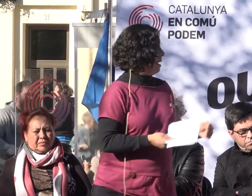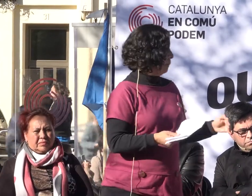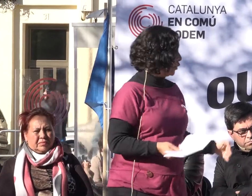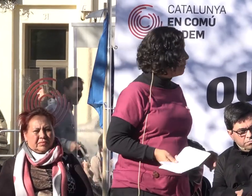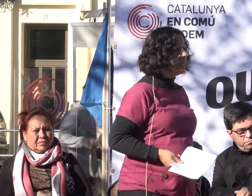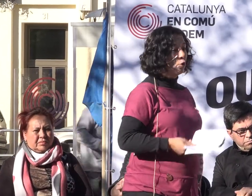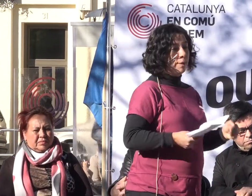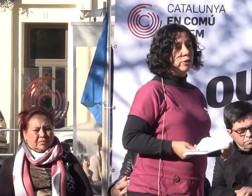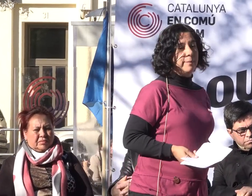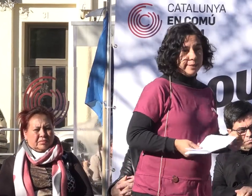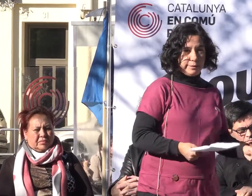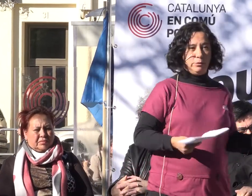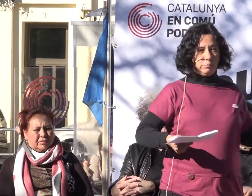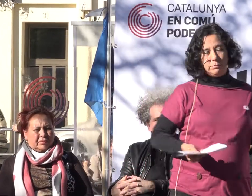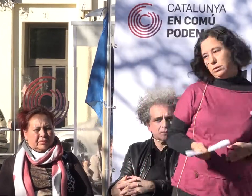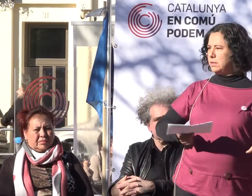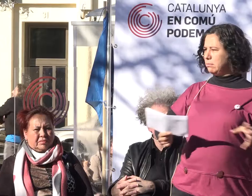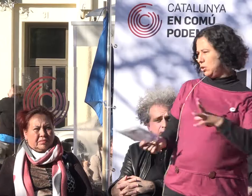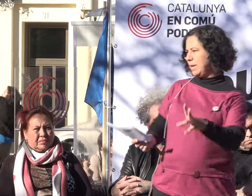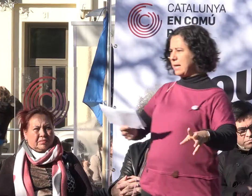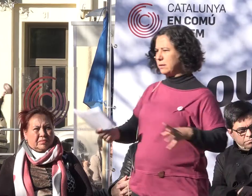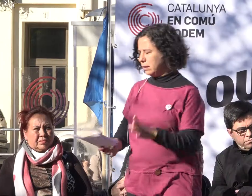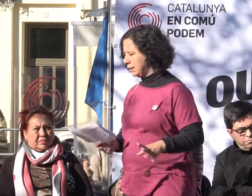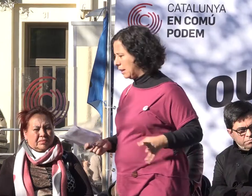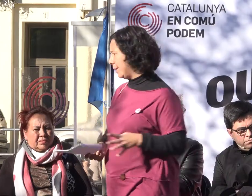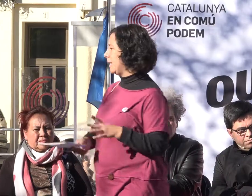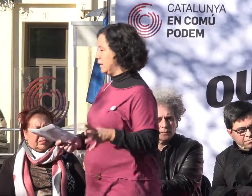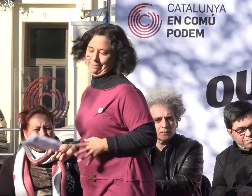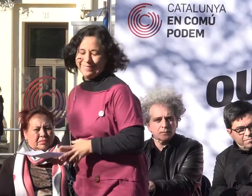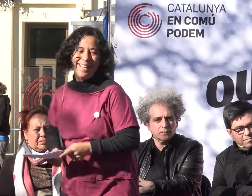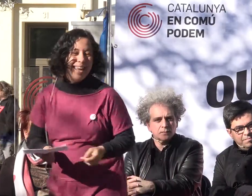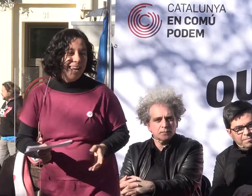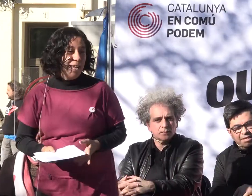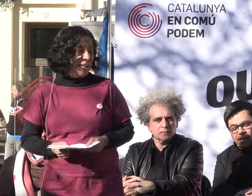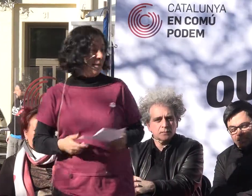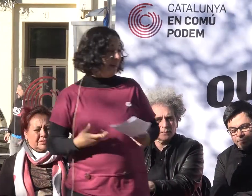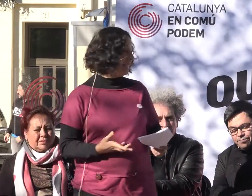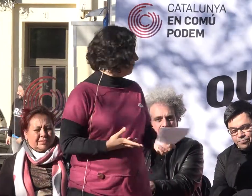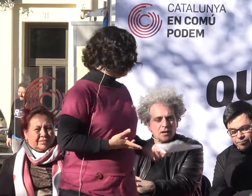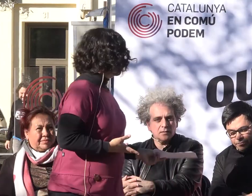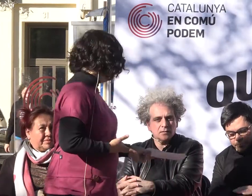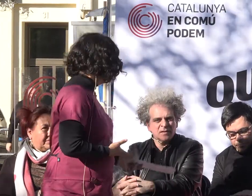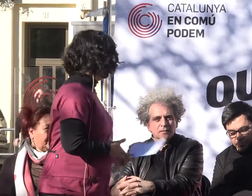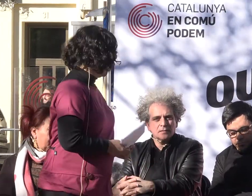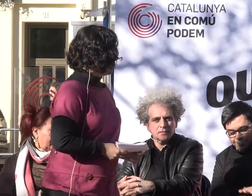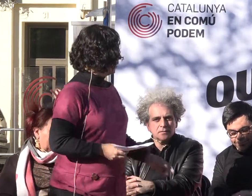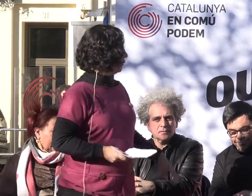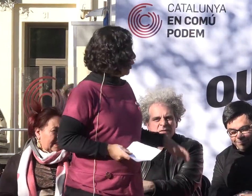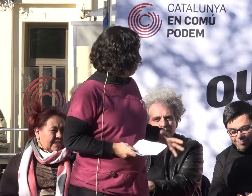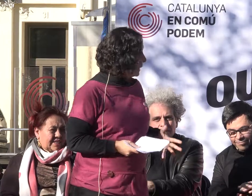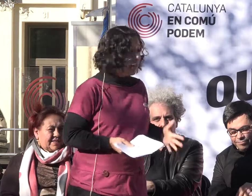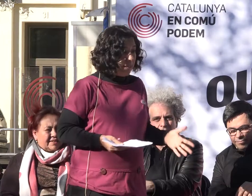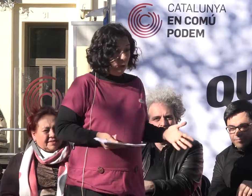ha puesto en marcha el documento de 20 16 y les dio vainas con en castellano bein h qué básica vecindad perdón